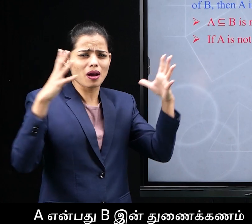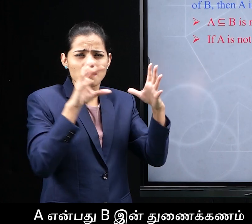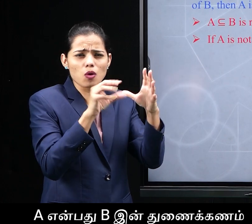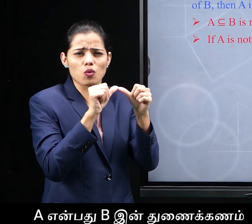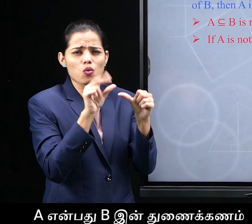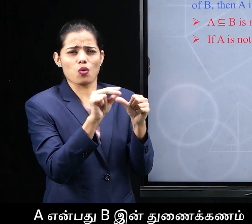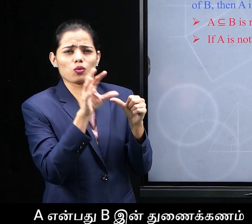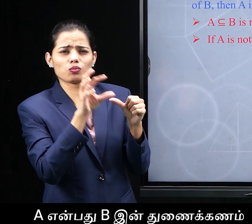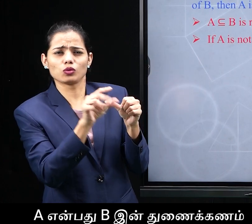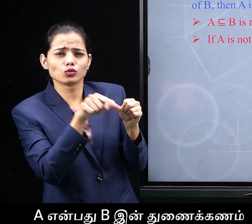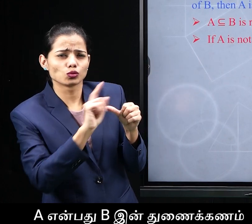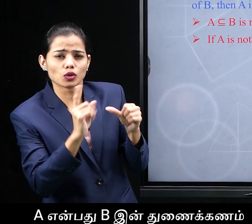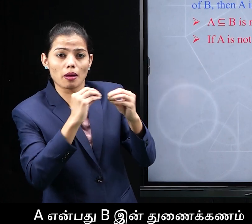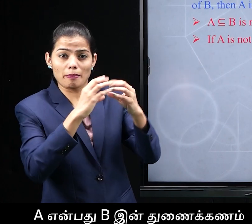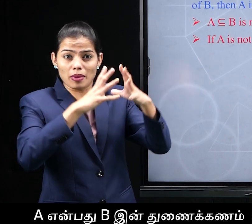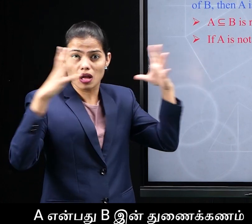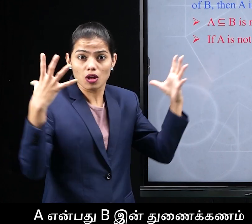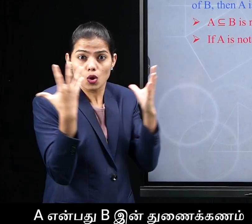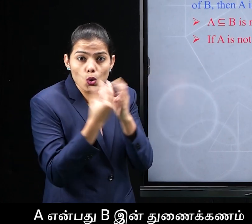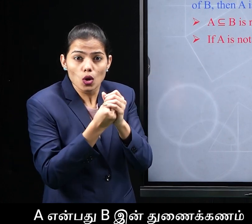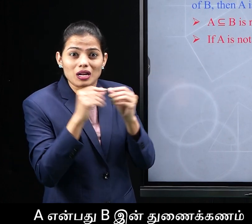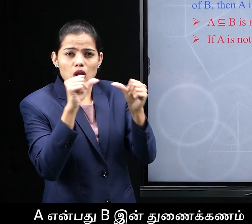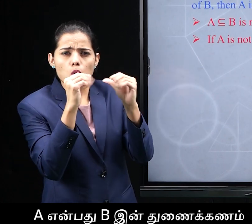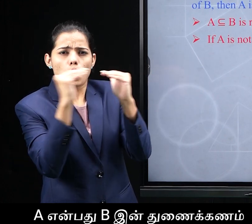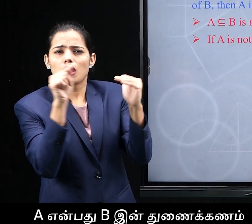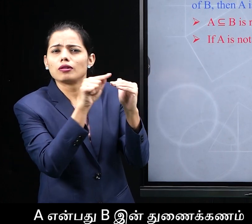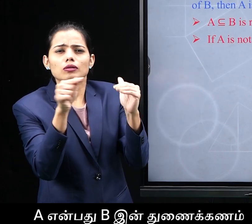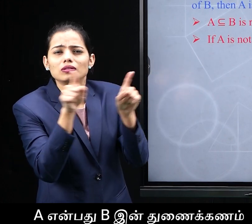என்றால் A உட்கணம் அல்ல B என்று எழுதுகிறோம்.